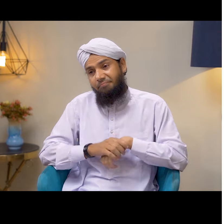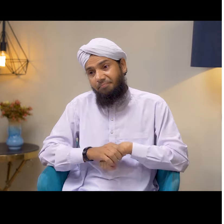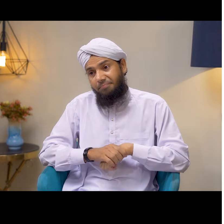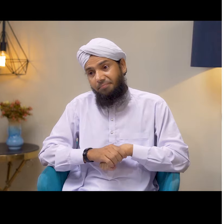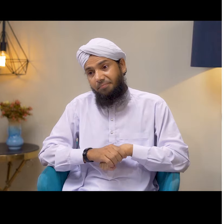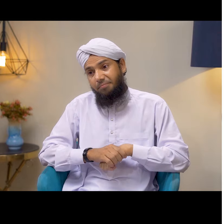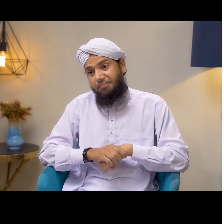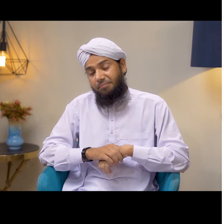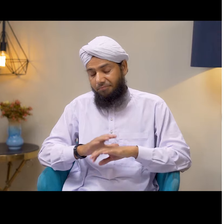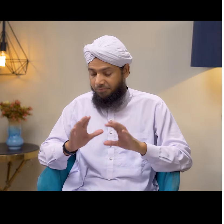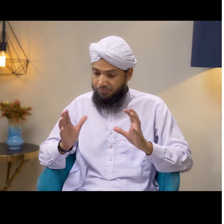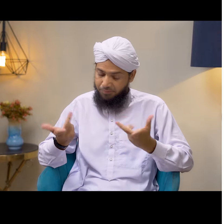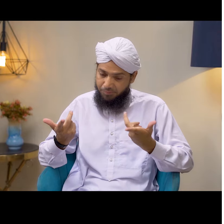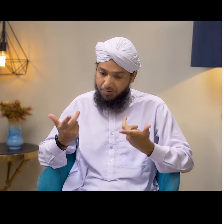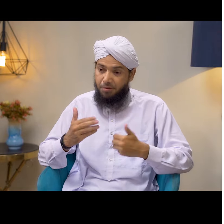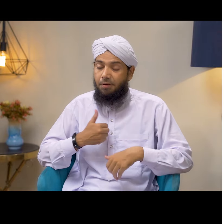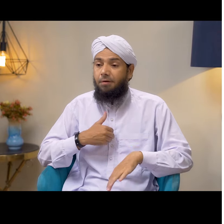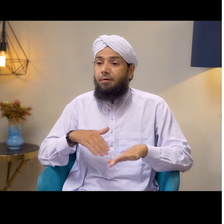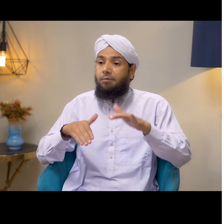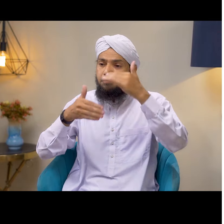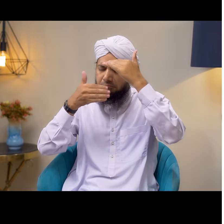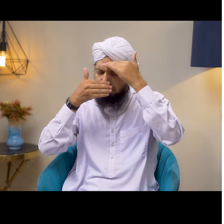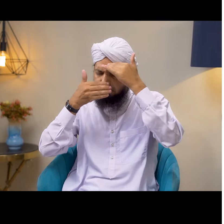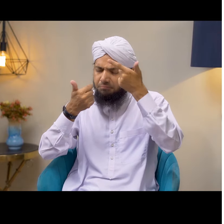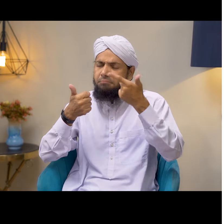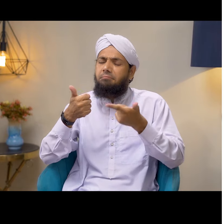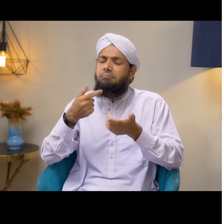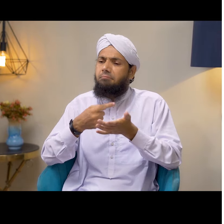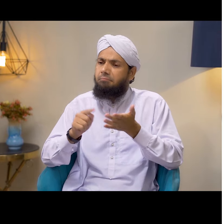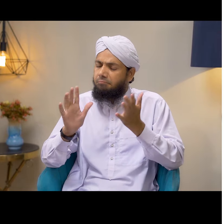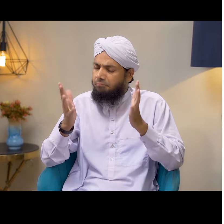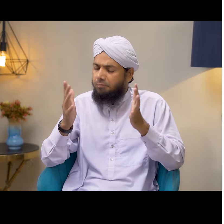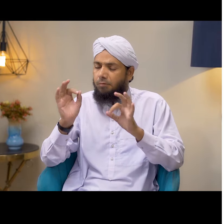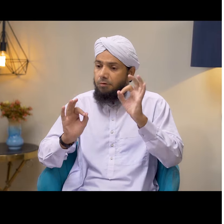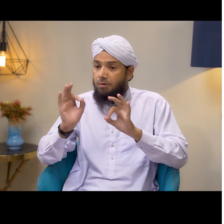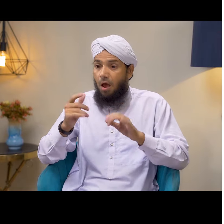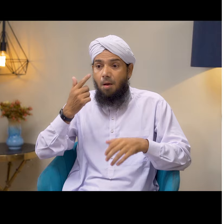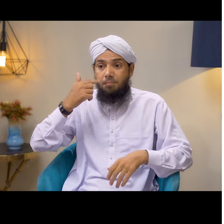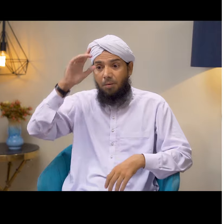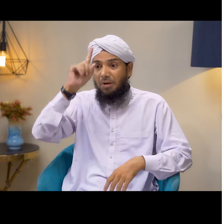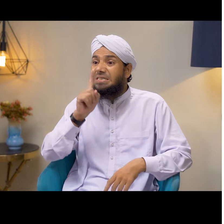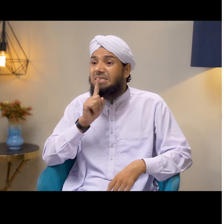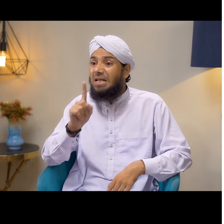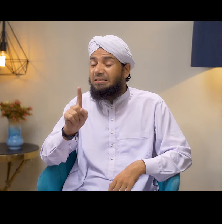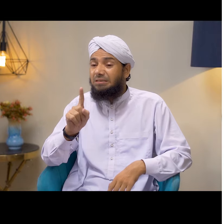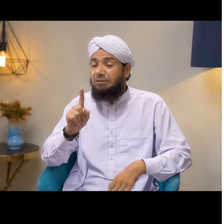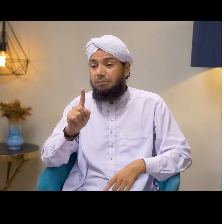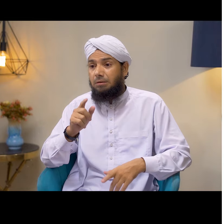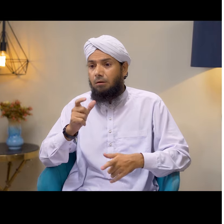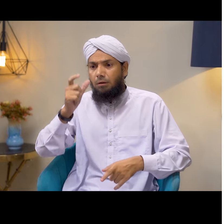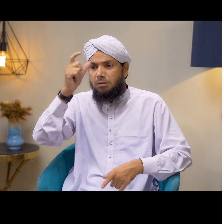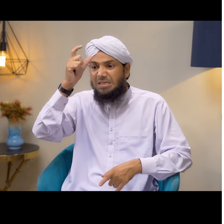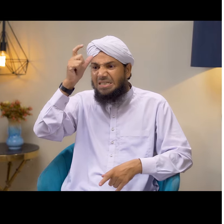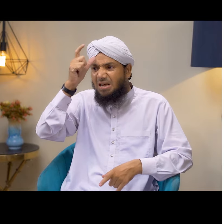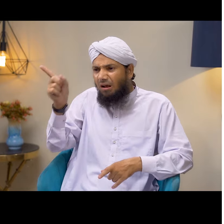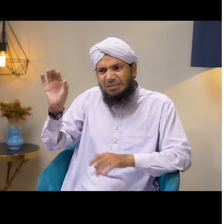ہے، پردہ کرے تو بھی جائز ہے، پردہ نہ کرے تو بھی جائز ہے. اور آج کل دور کیسا ہے، اور امیر اہل سنت ایک طرح سے پریکٹیکلی ایک میسیج دے رہے ہیں،